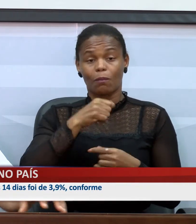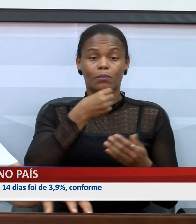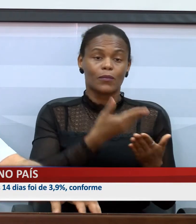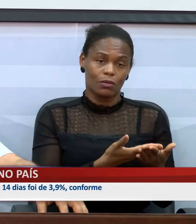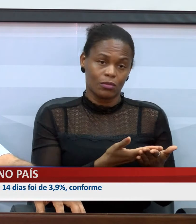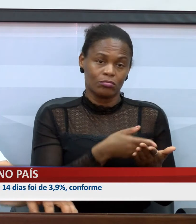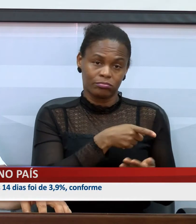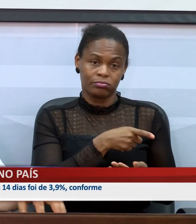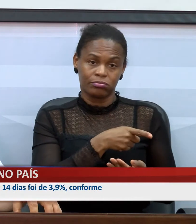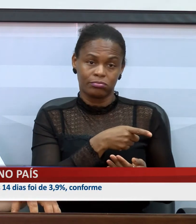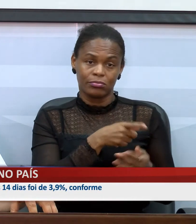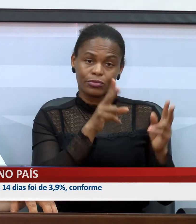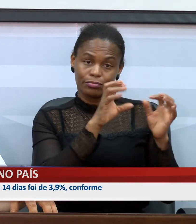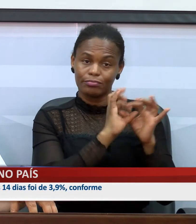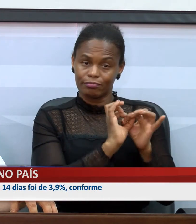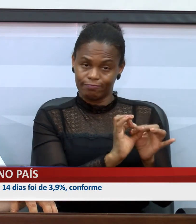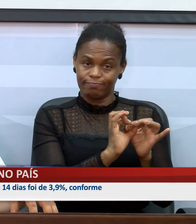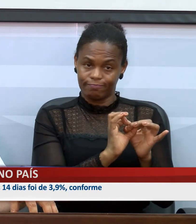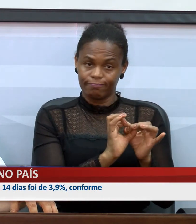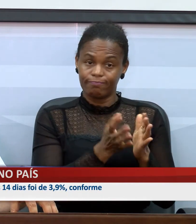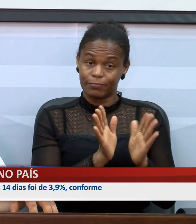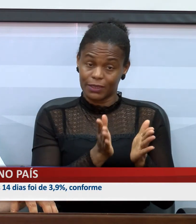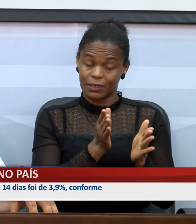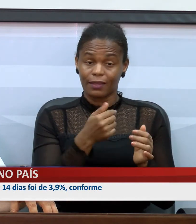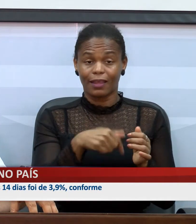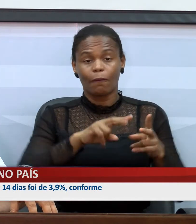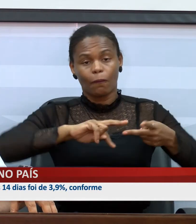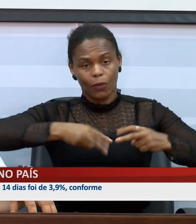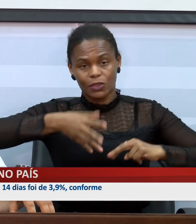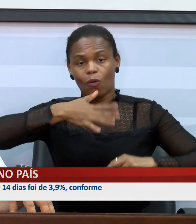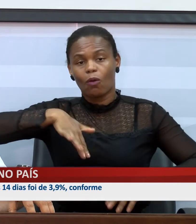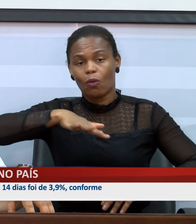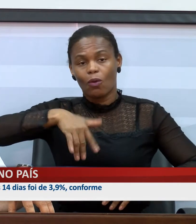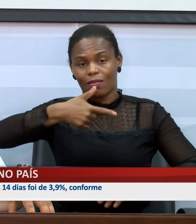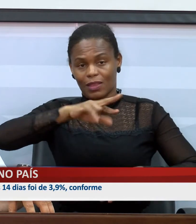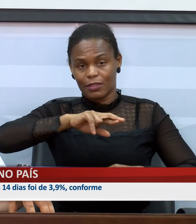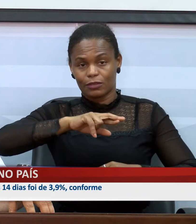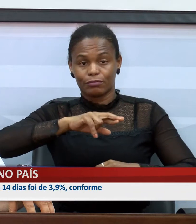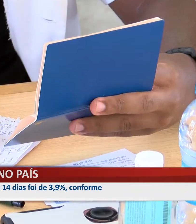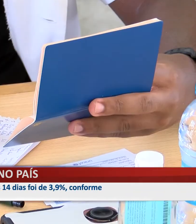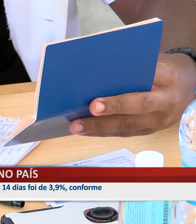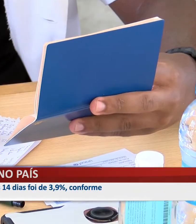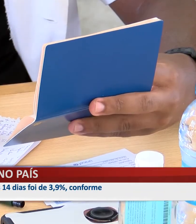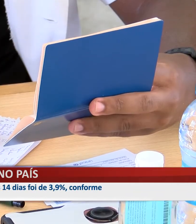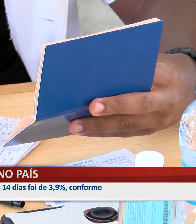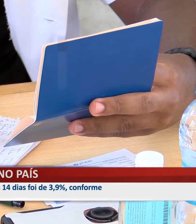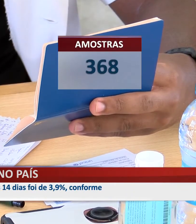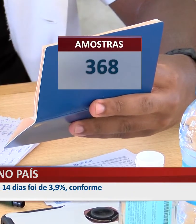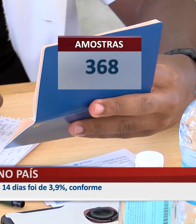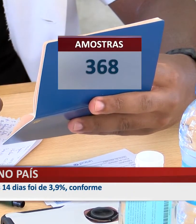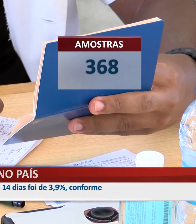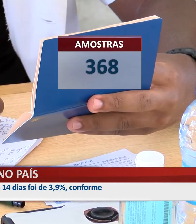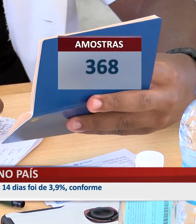óbitos correspondem exatamente aos concelhos onde a taxa de vacinação é menor. E de um total